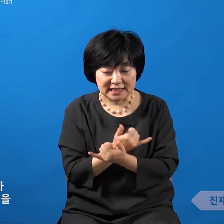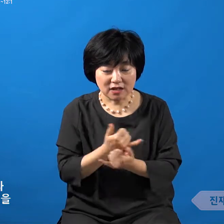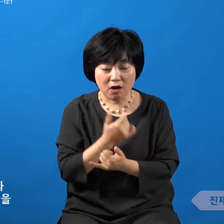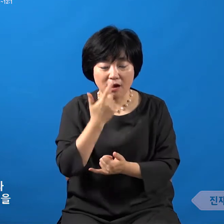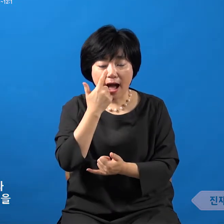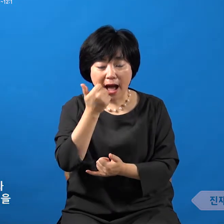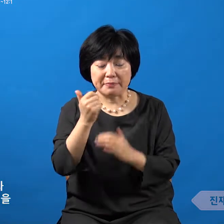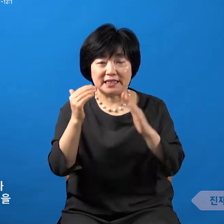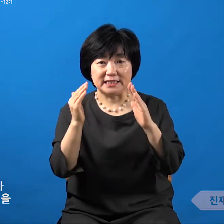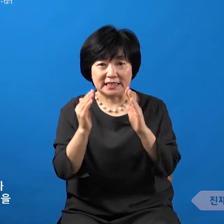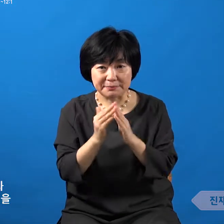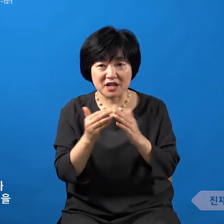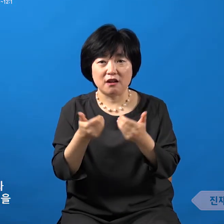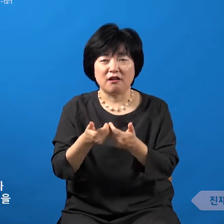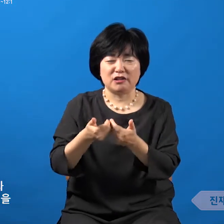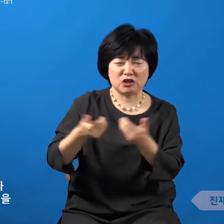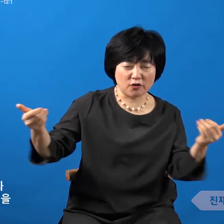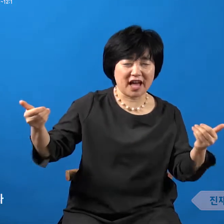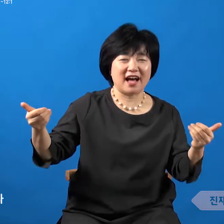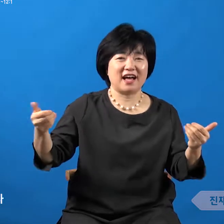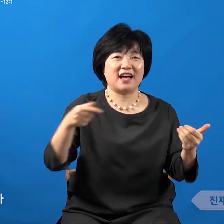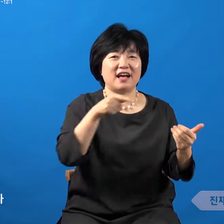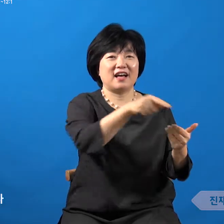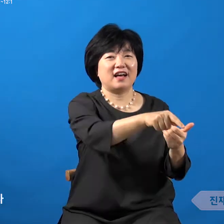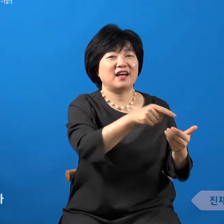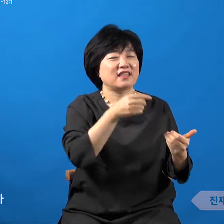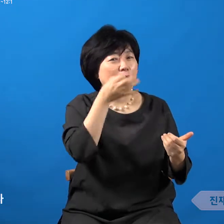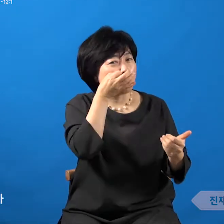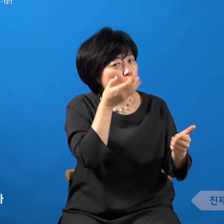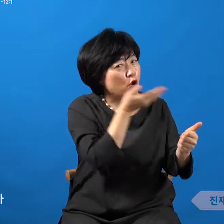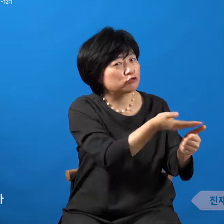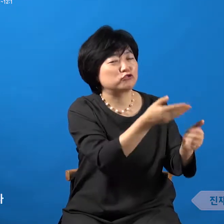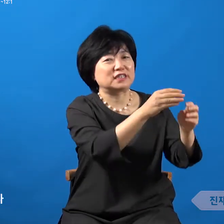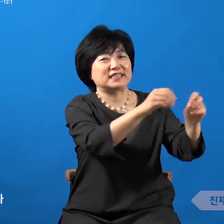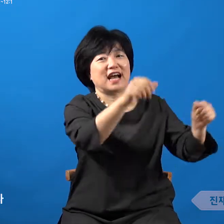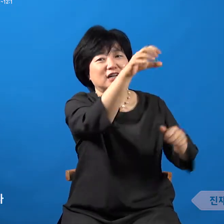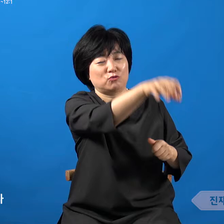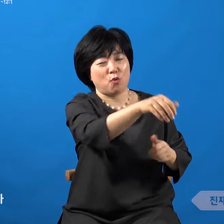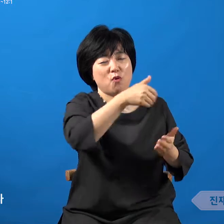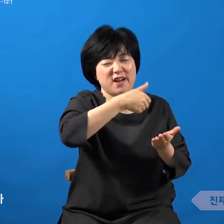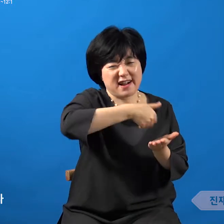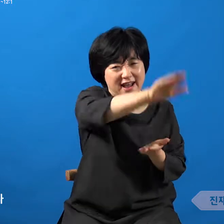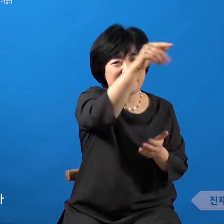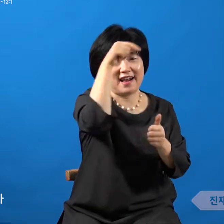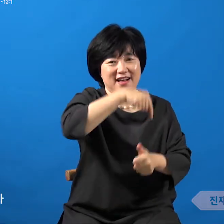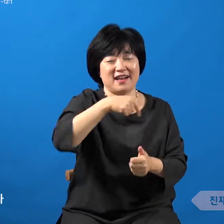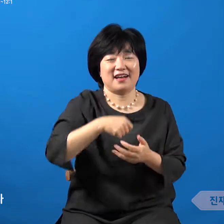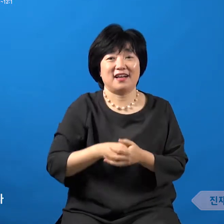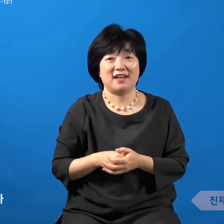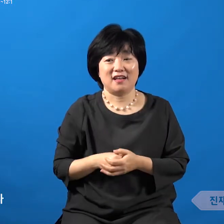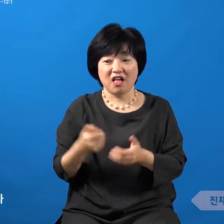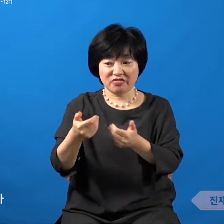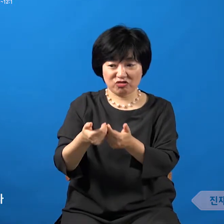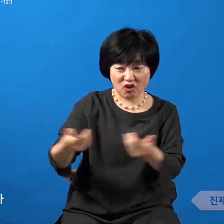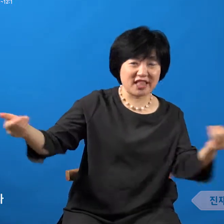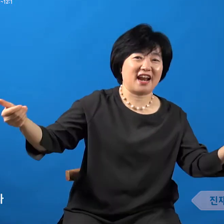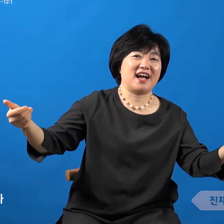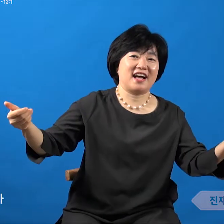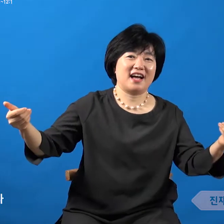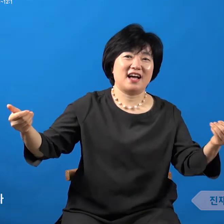보여줄 땅으로 가라. 성경은 떠나라라고 말합니다.